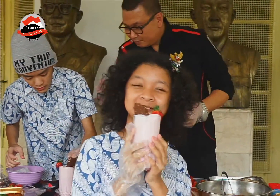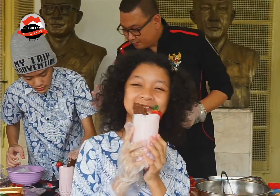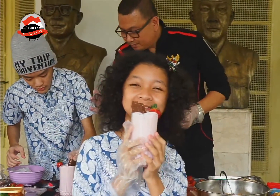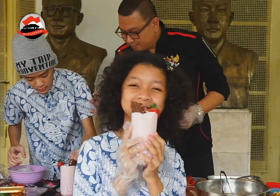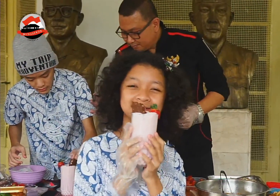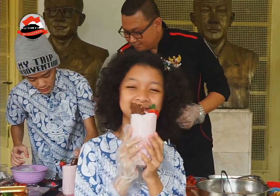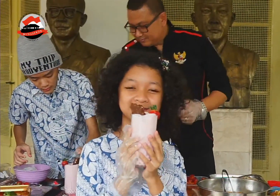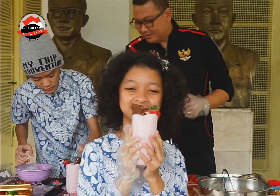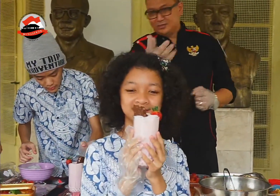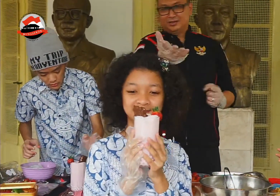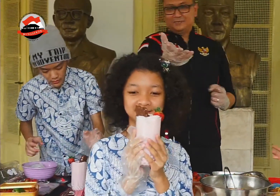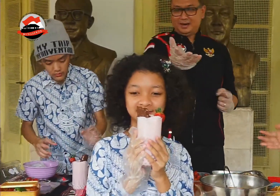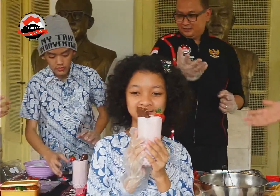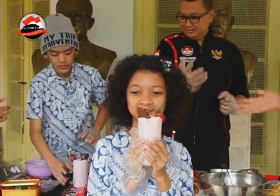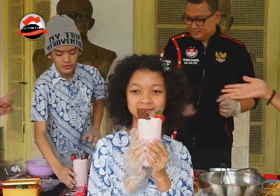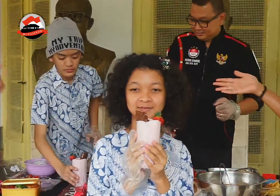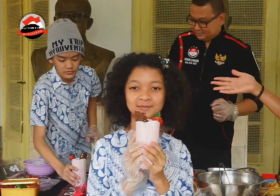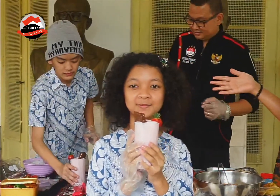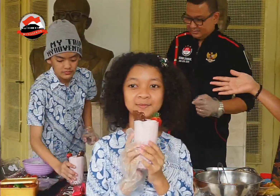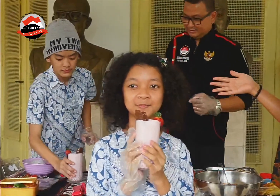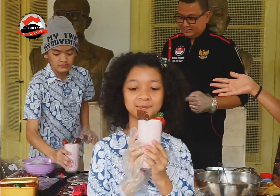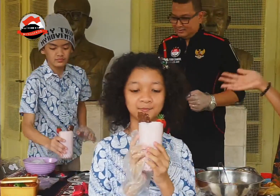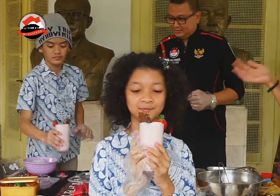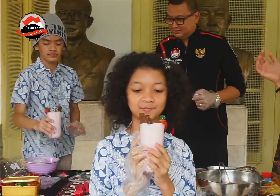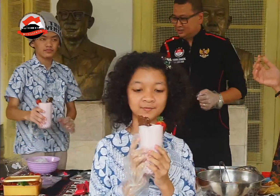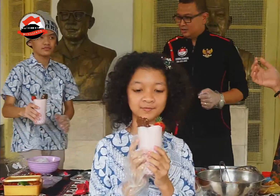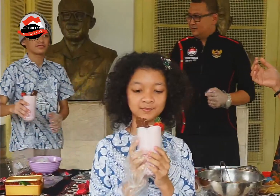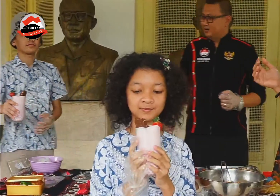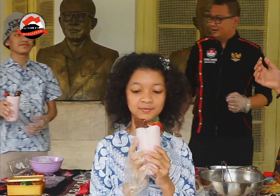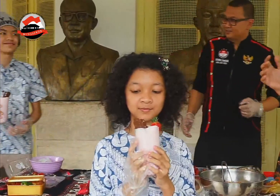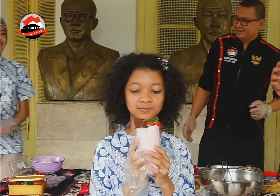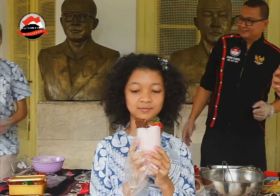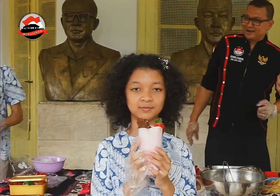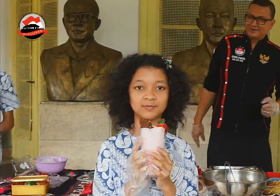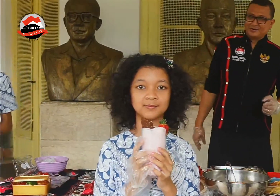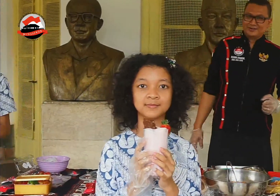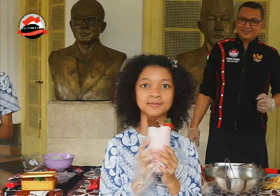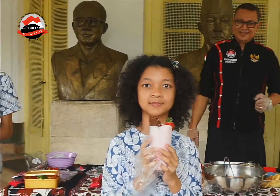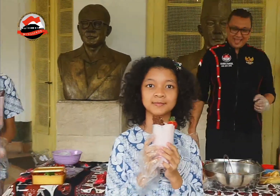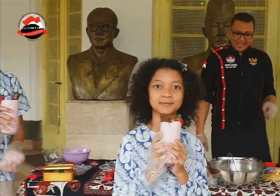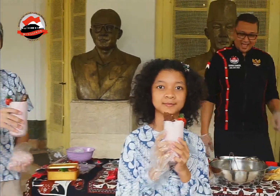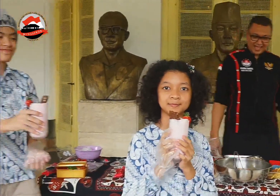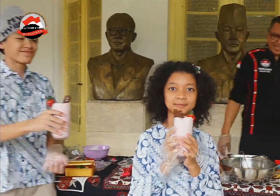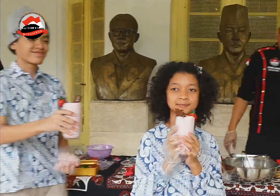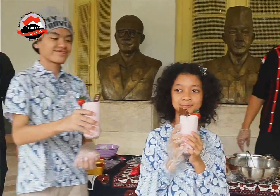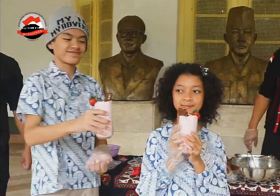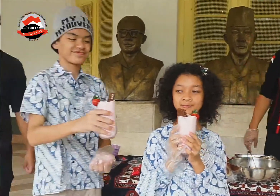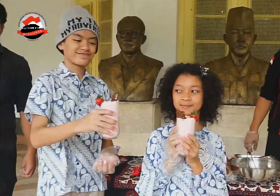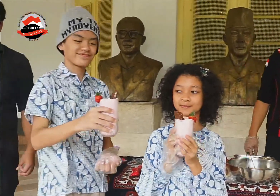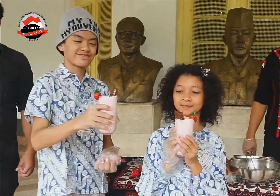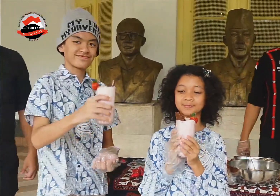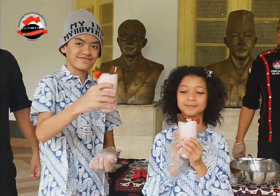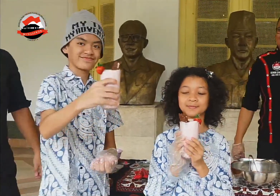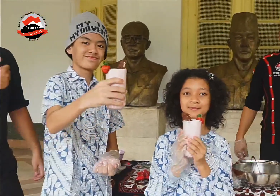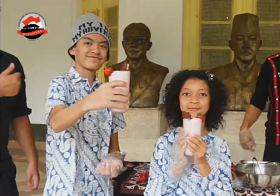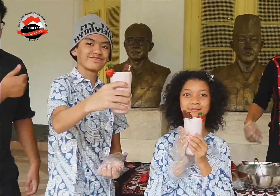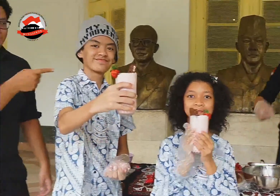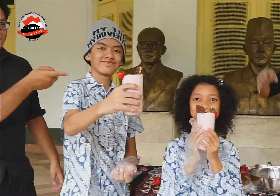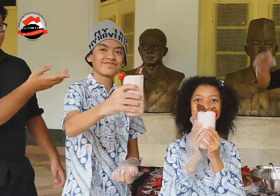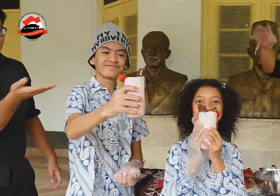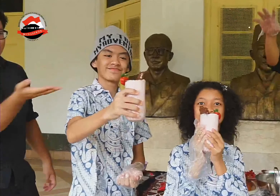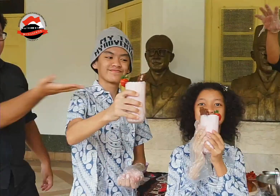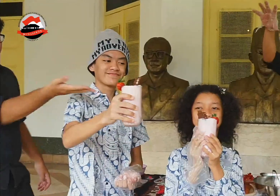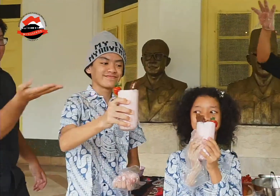Nah, oke. Okay. Maju ke depan. Sekarang coba lihat punya Paul. Coba punya Paul. Nah, ini